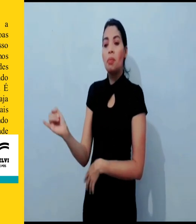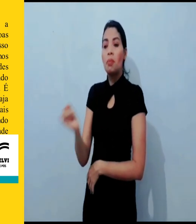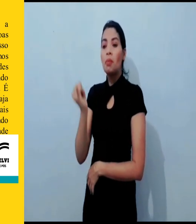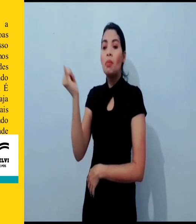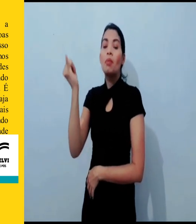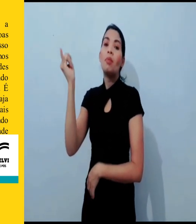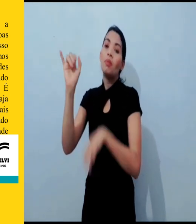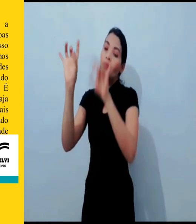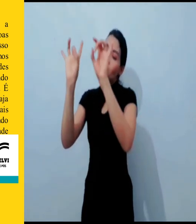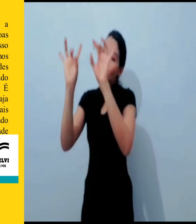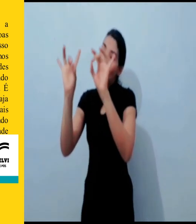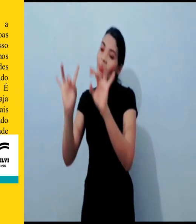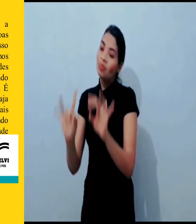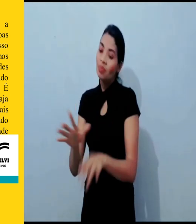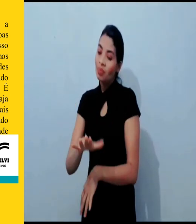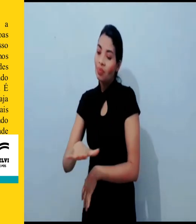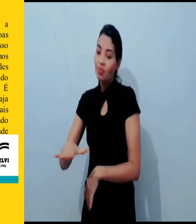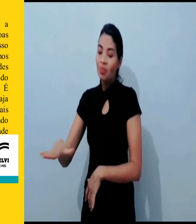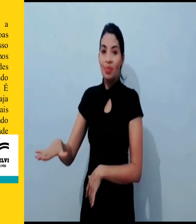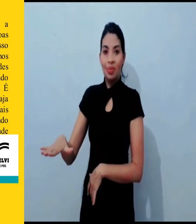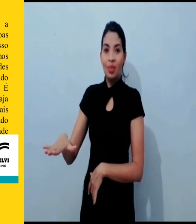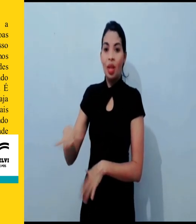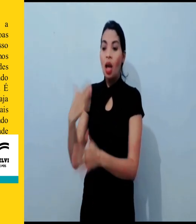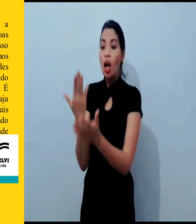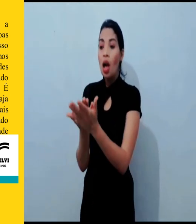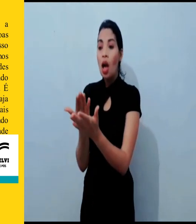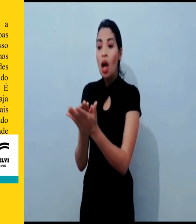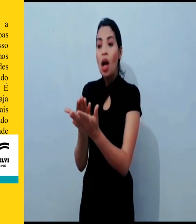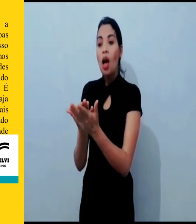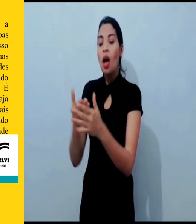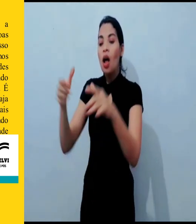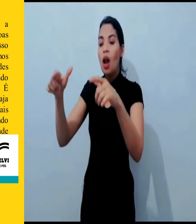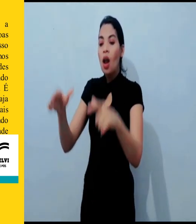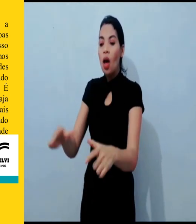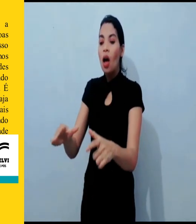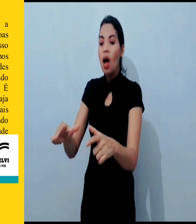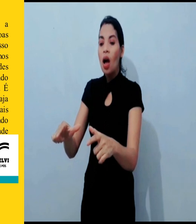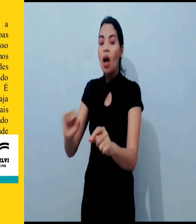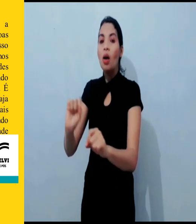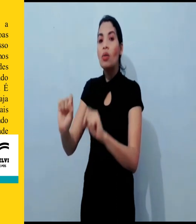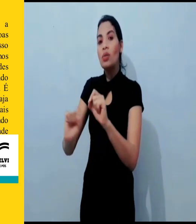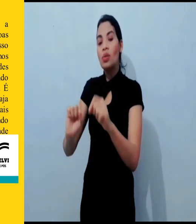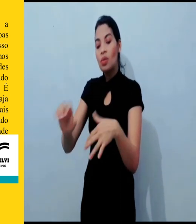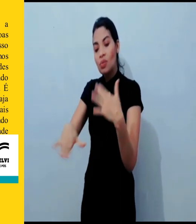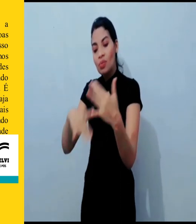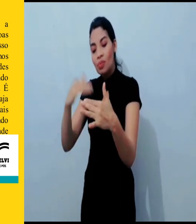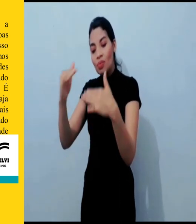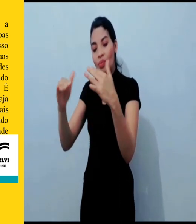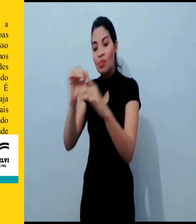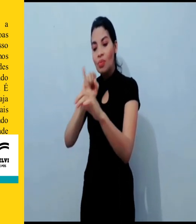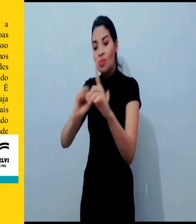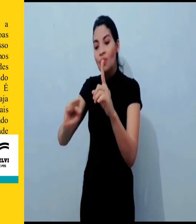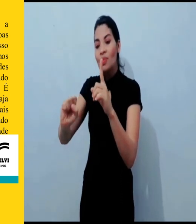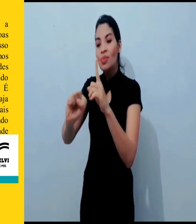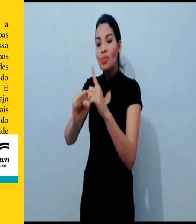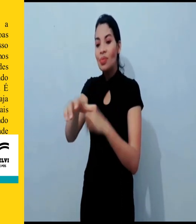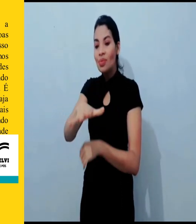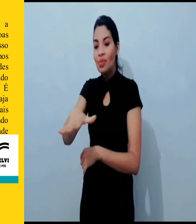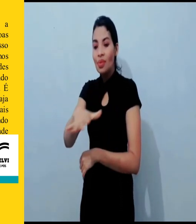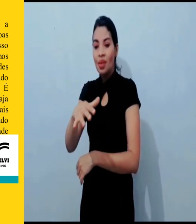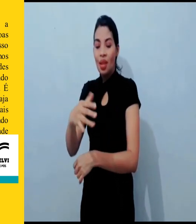crianças com necessidades especiais nos espaços de estudo e lugar para o